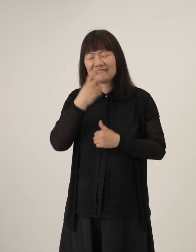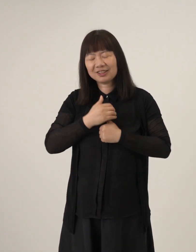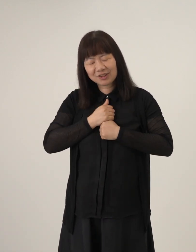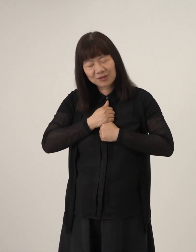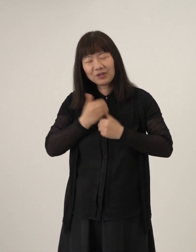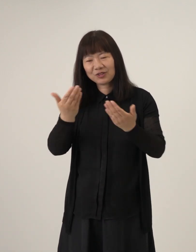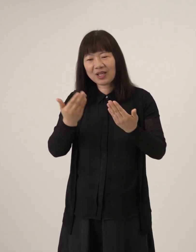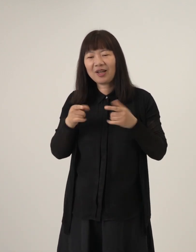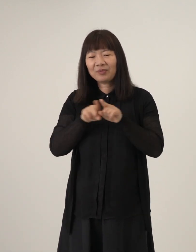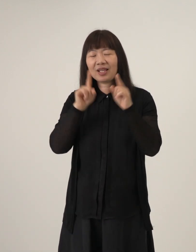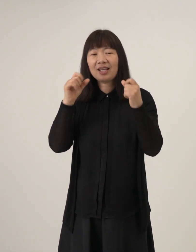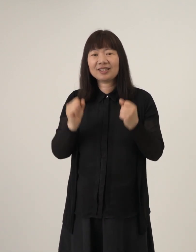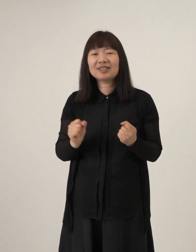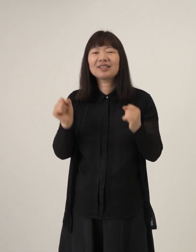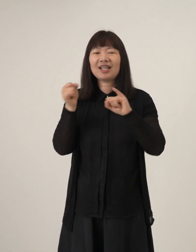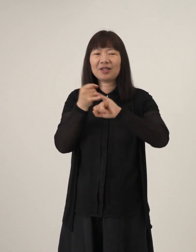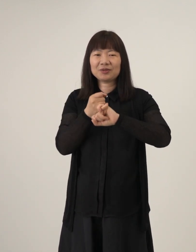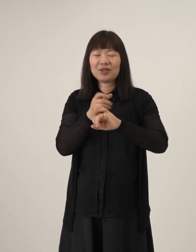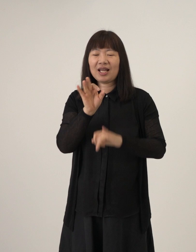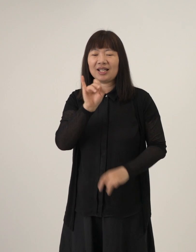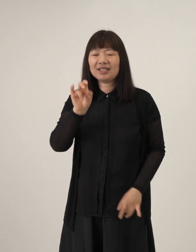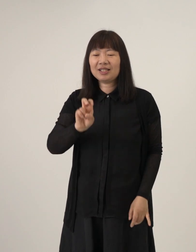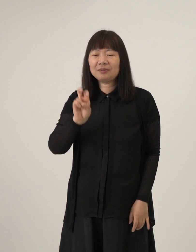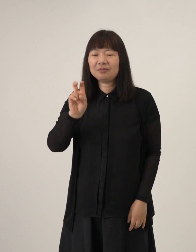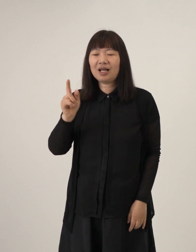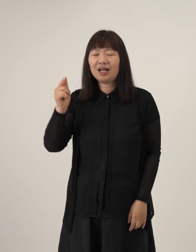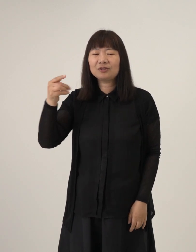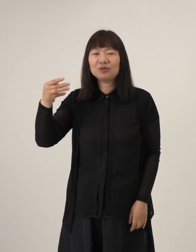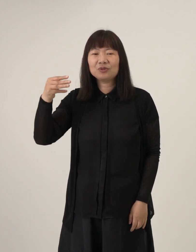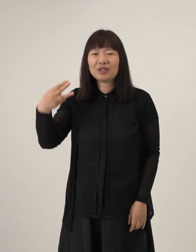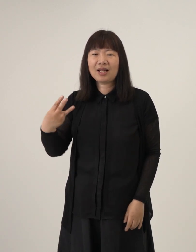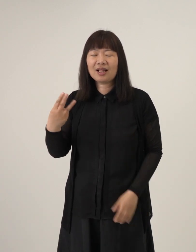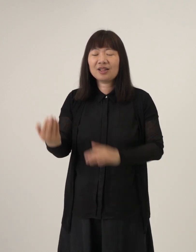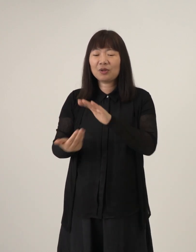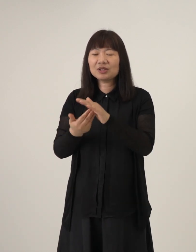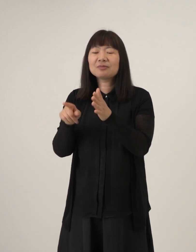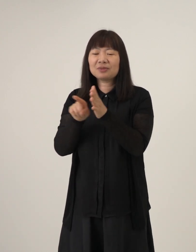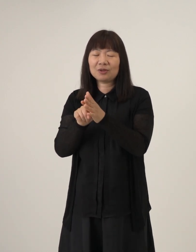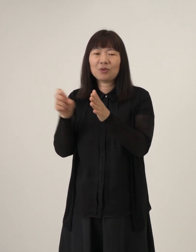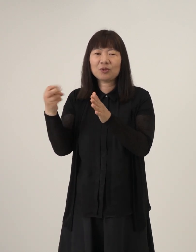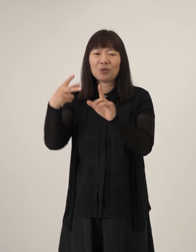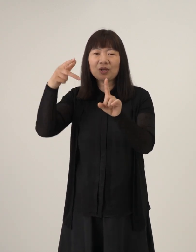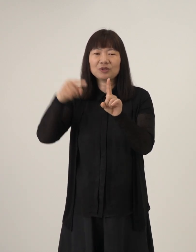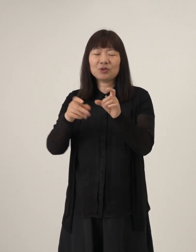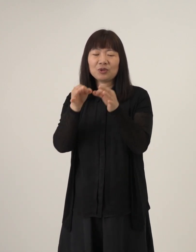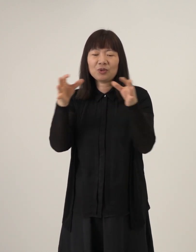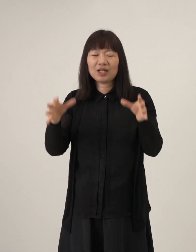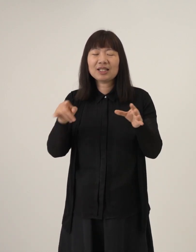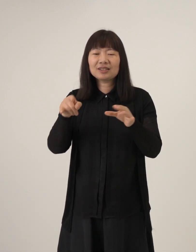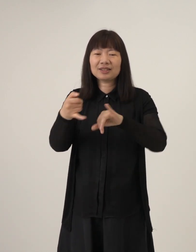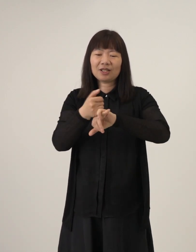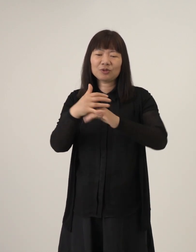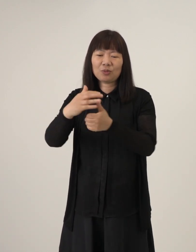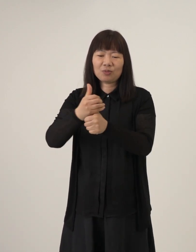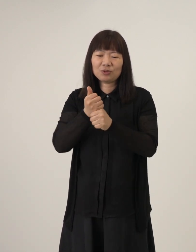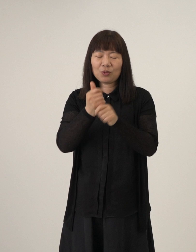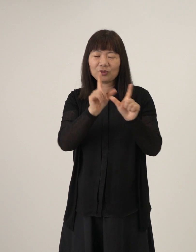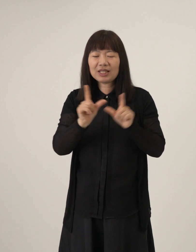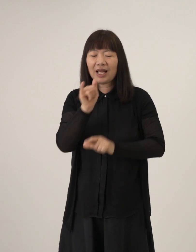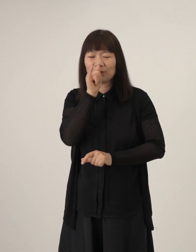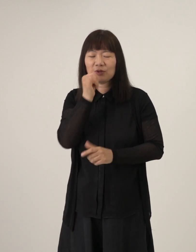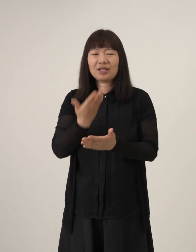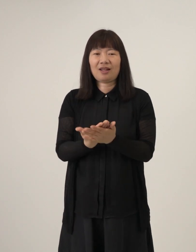함께 하시겠다는 약속의 임마누엘의 성취임을 믿고 또 한 주도 그 약속 붙들고 살아내게